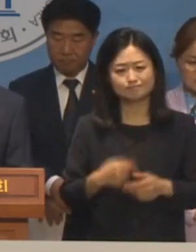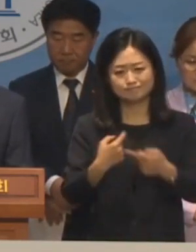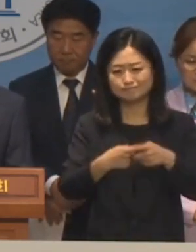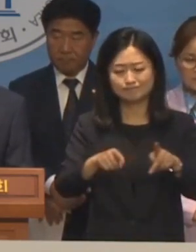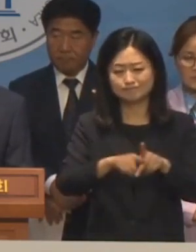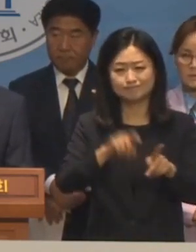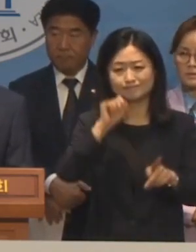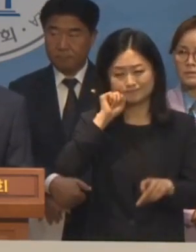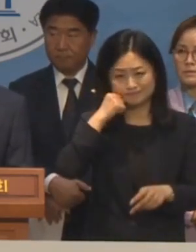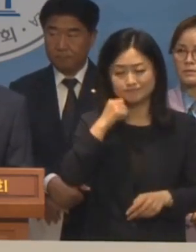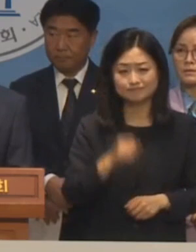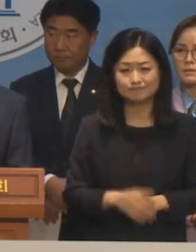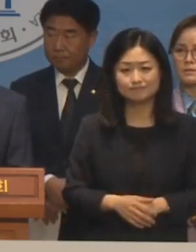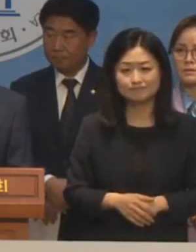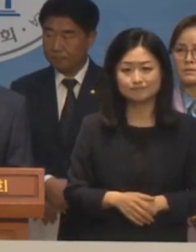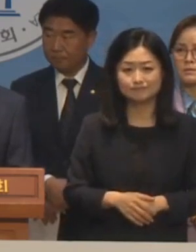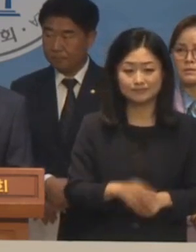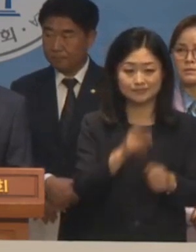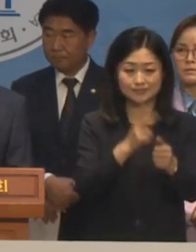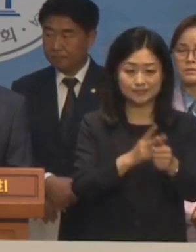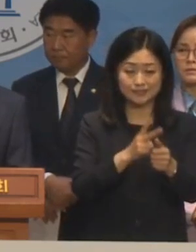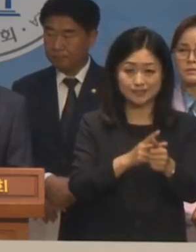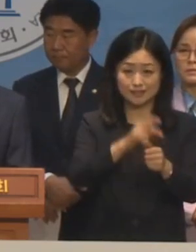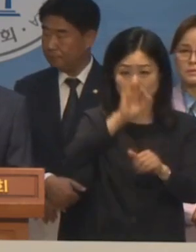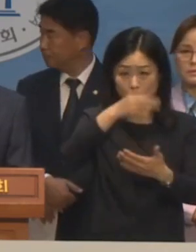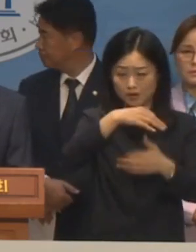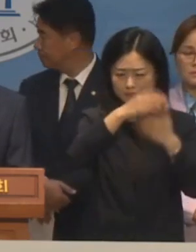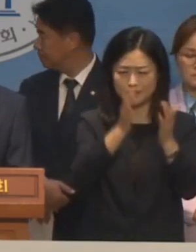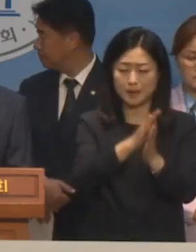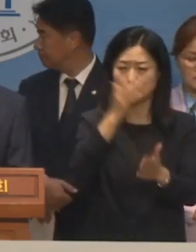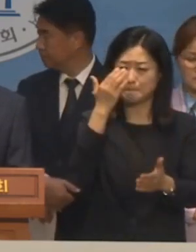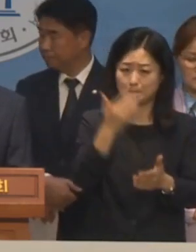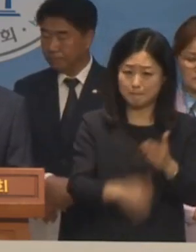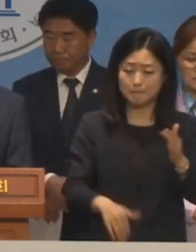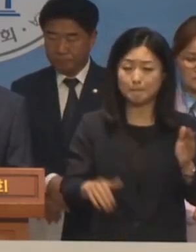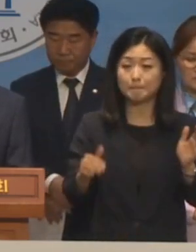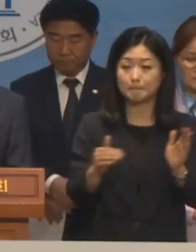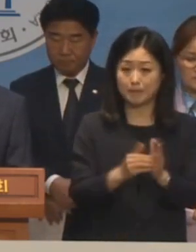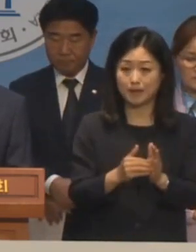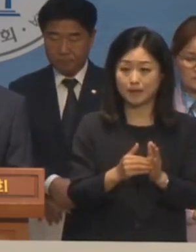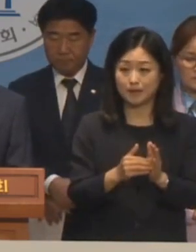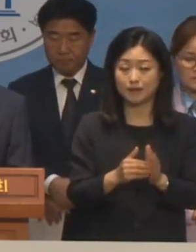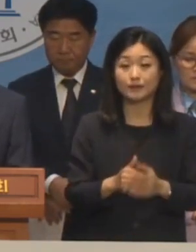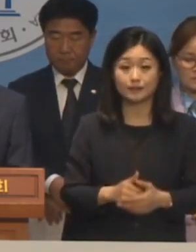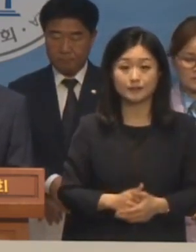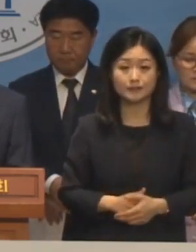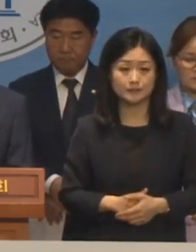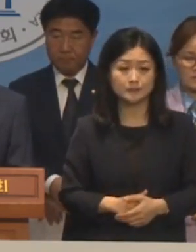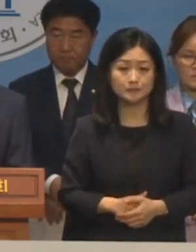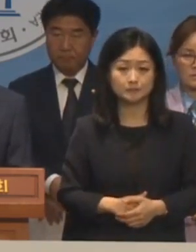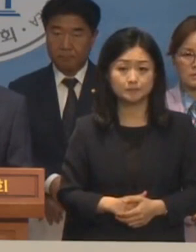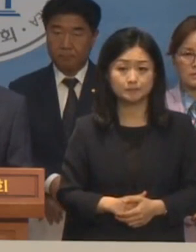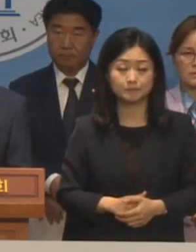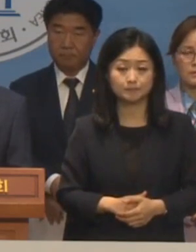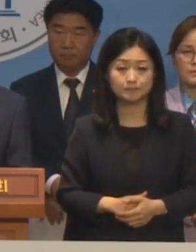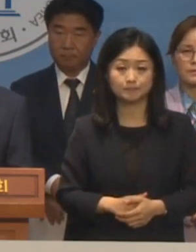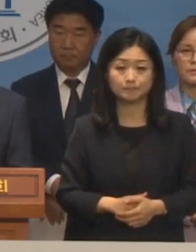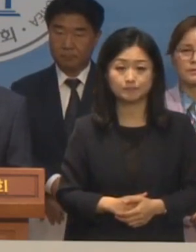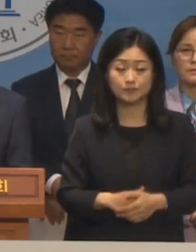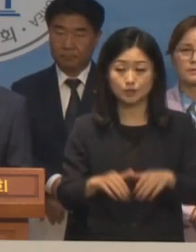안 되는 이유로 강사료 전액이 삭감되는 지경에까지 이르렀습니다.